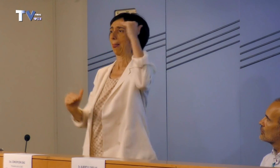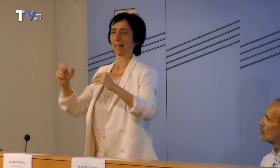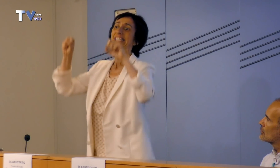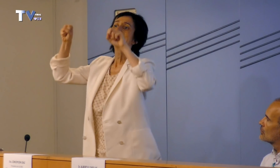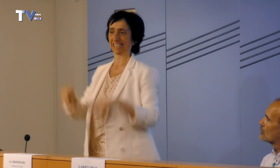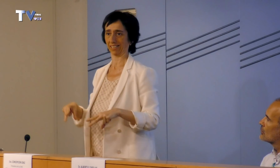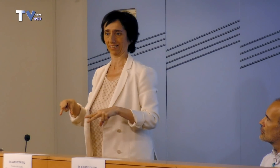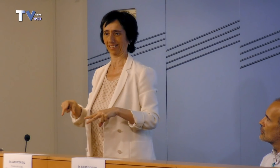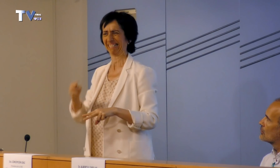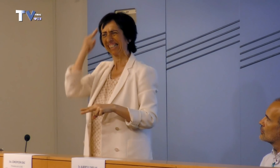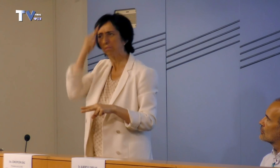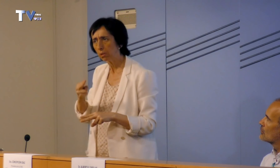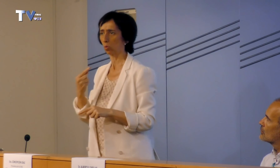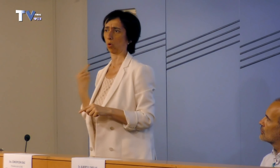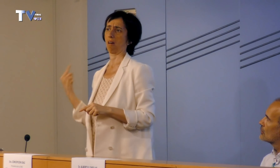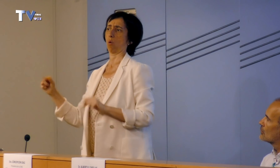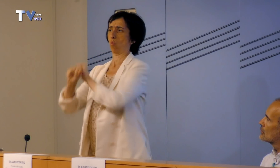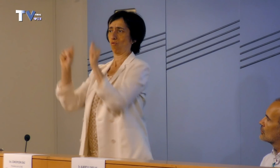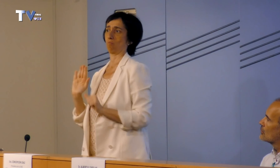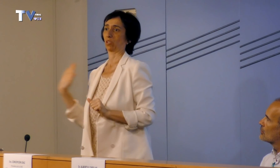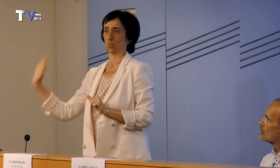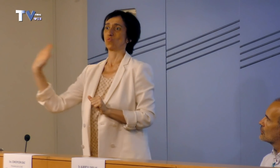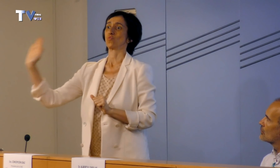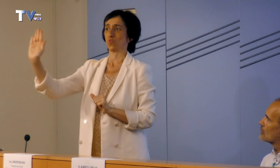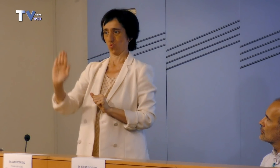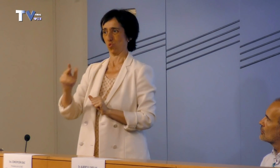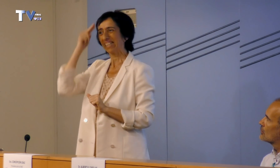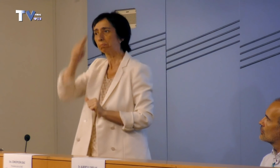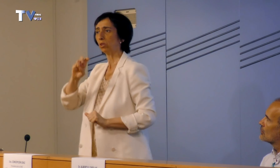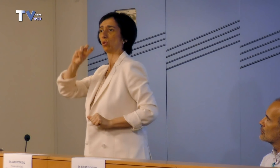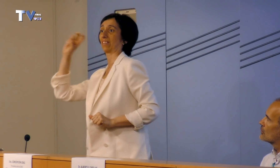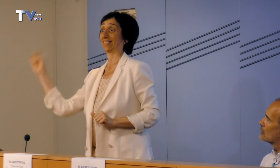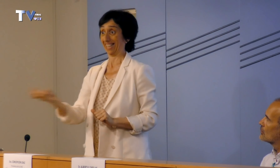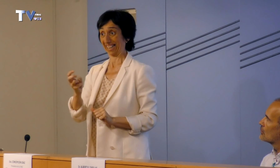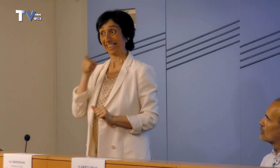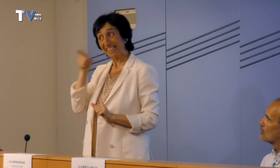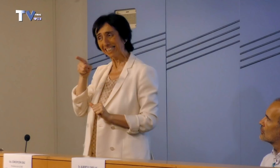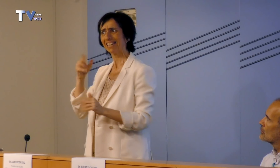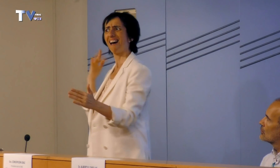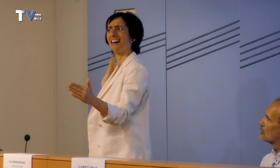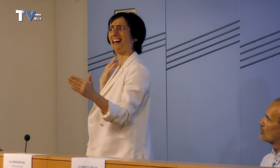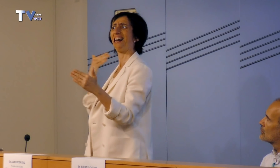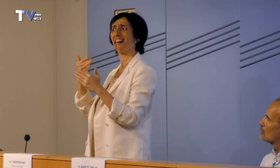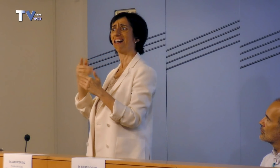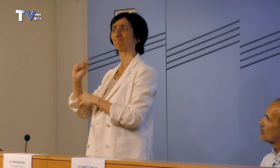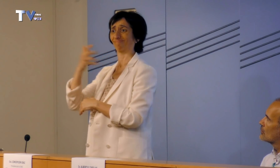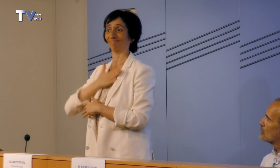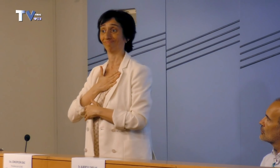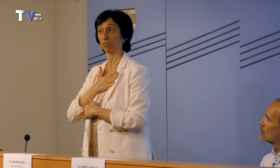signes, i lluitar per aquesta igualtat, que no hi hagi cap desigualtat, i cadascú en el seu color i en la seva forma. Gràcies a això, gràcies a